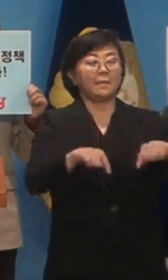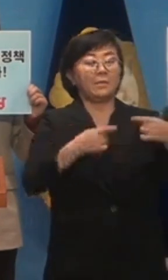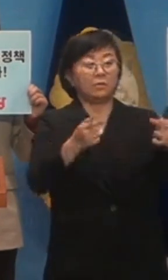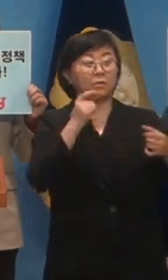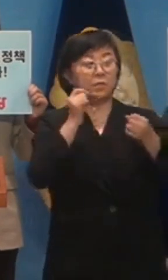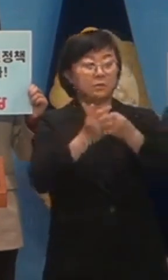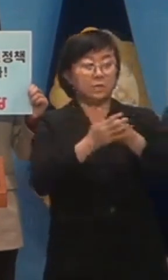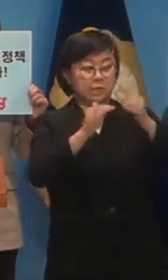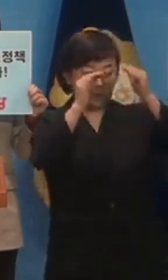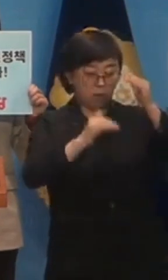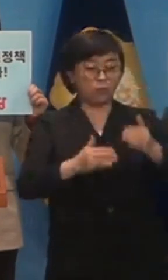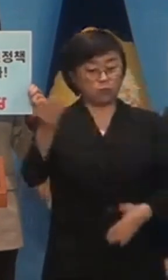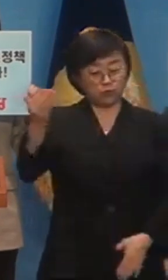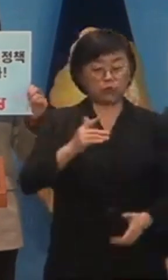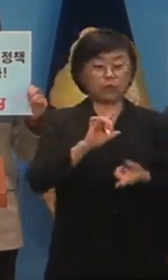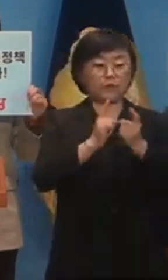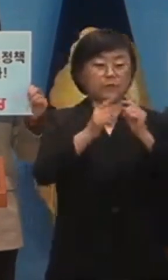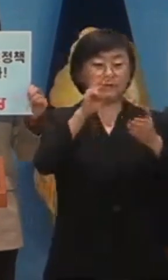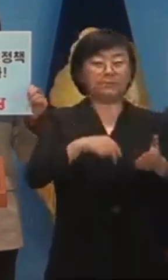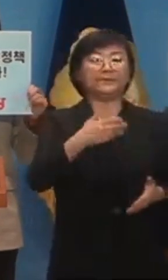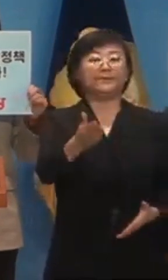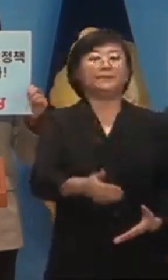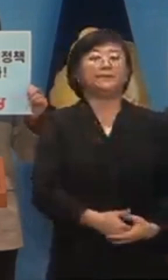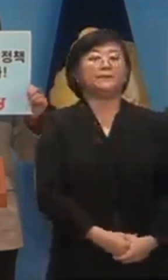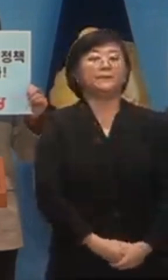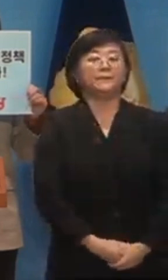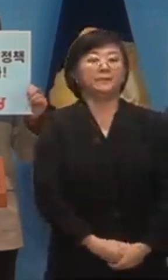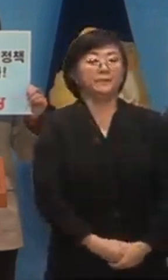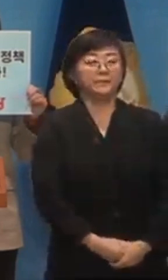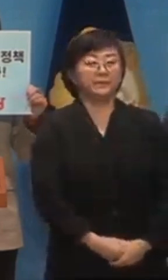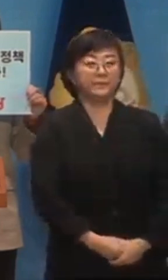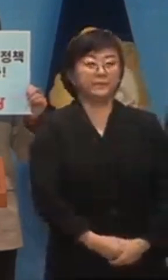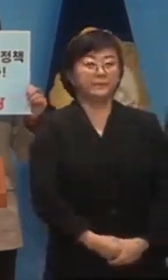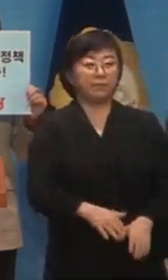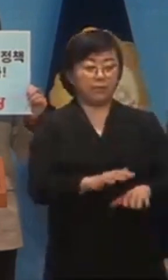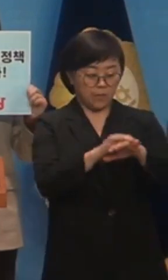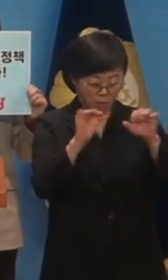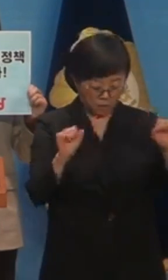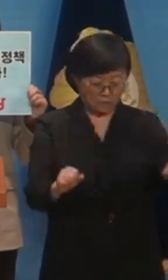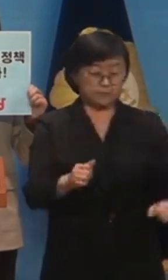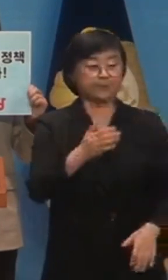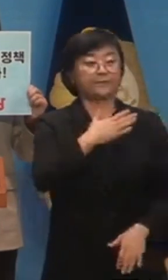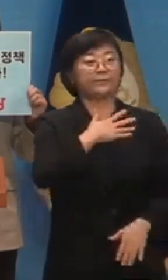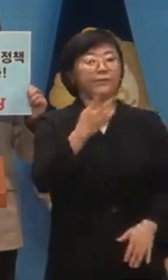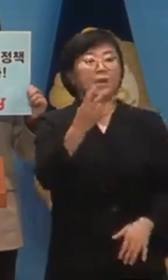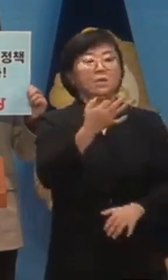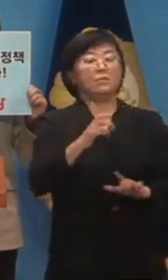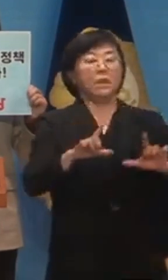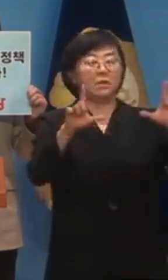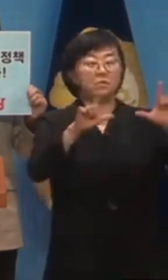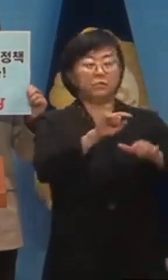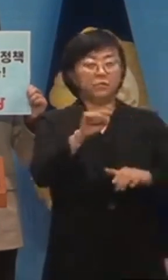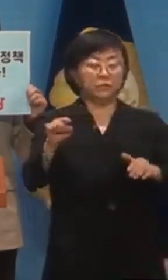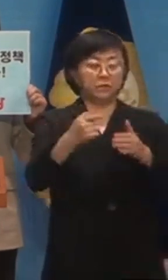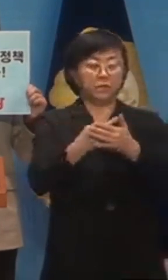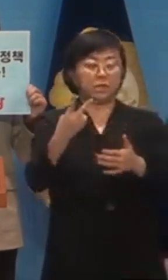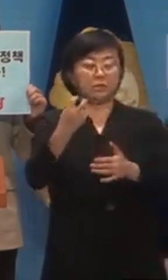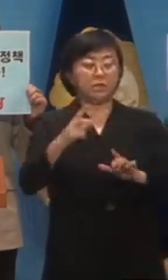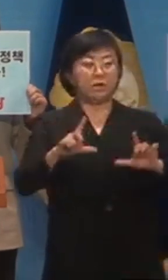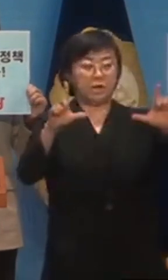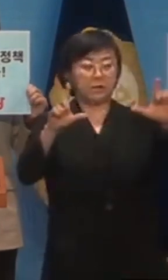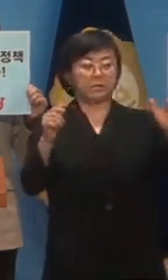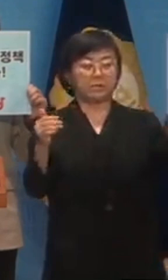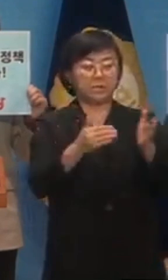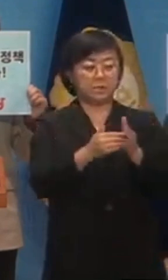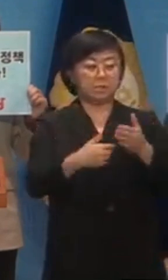못했지만 발언문을 적어주어서 대독하도록 하겠습니다. 네, 안녕하세요. 저는 2018년부터